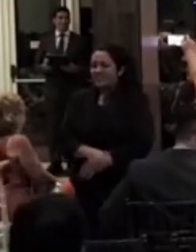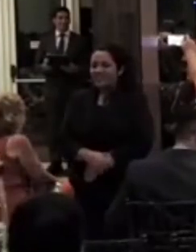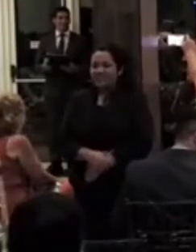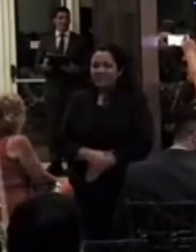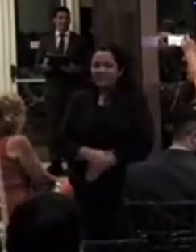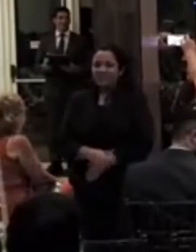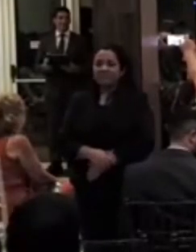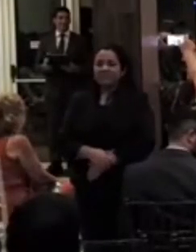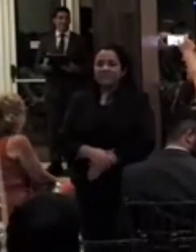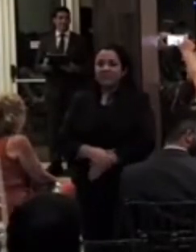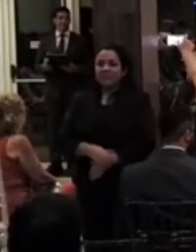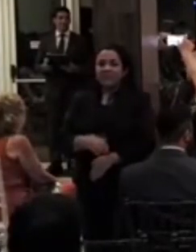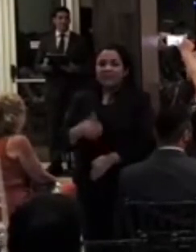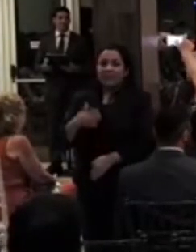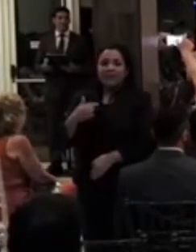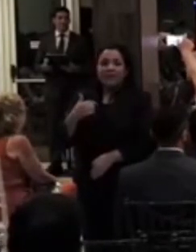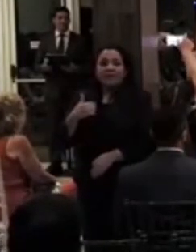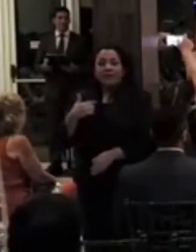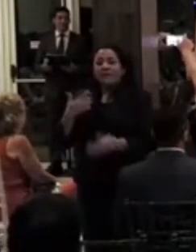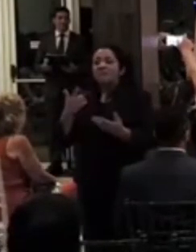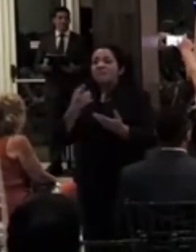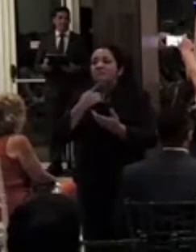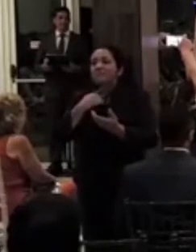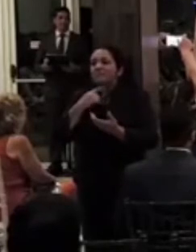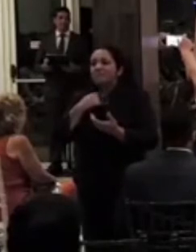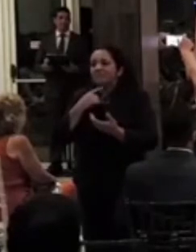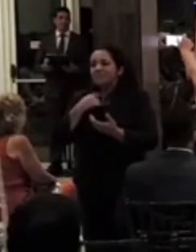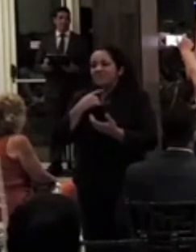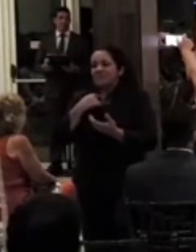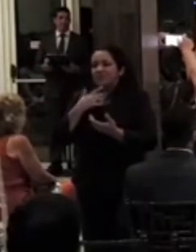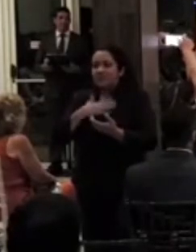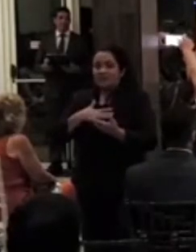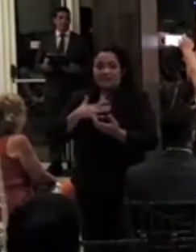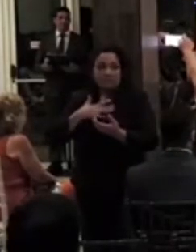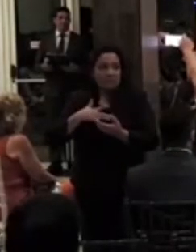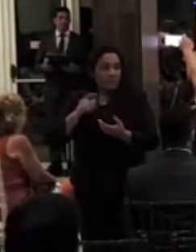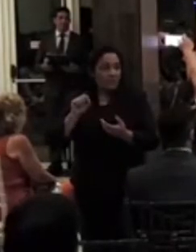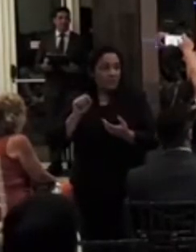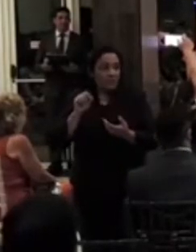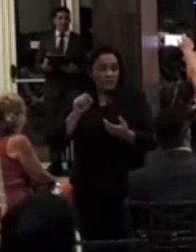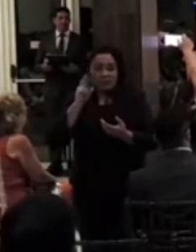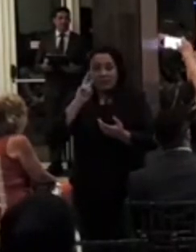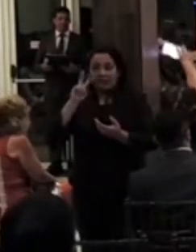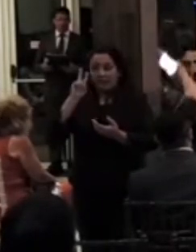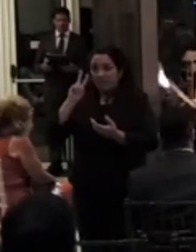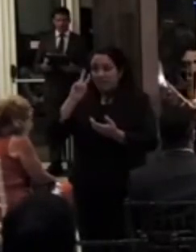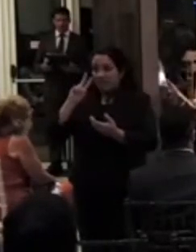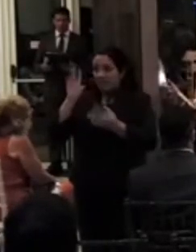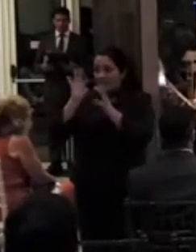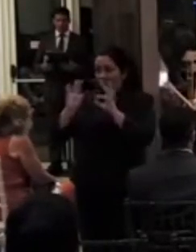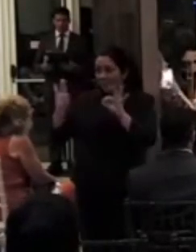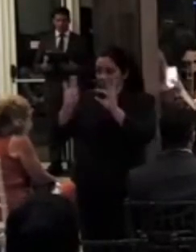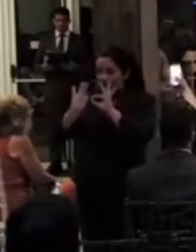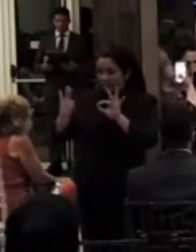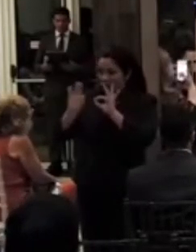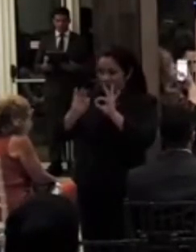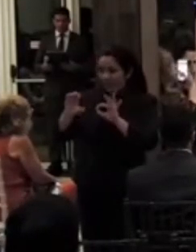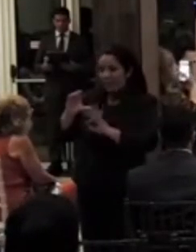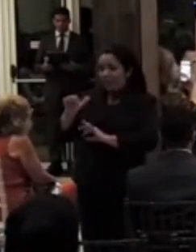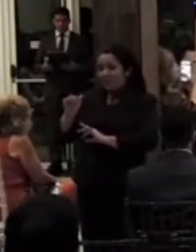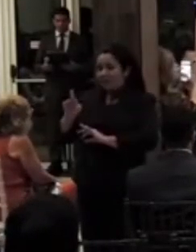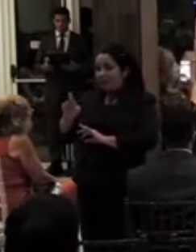Mas eu queria pegar emprestado nesse momento de Carlos Drummond de Andrade a estrofe de um dos